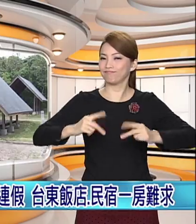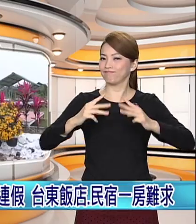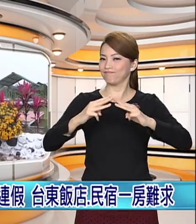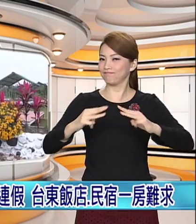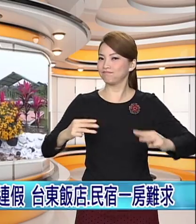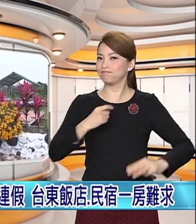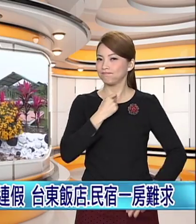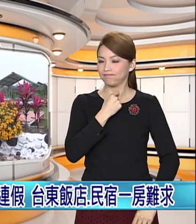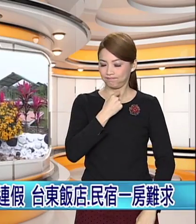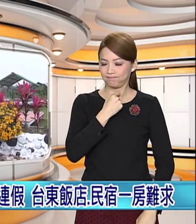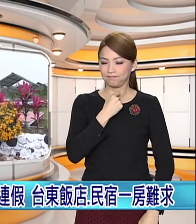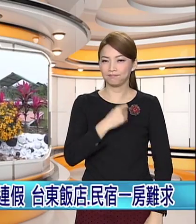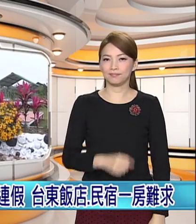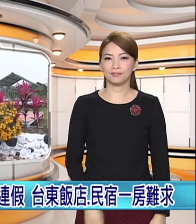式。